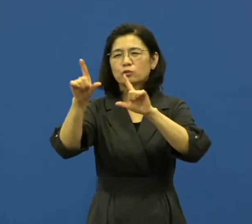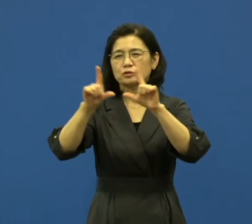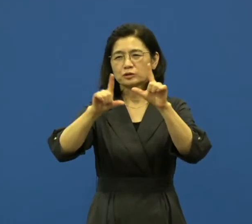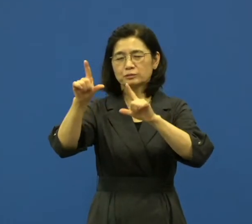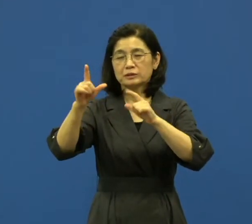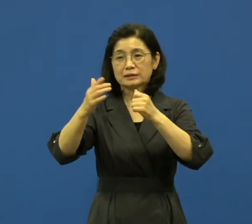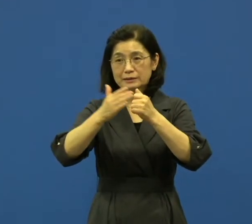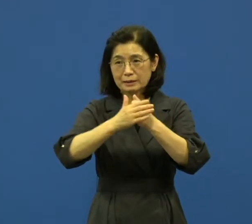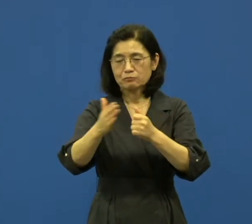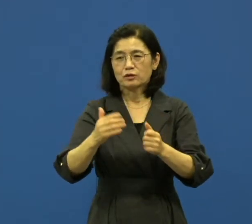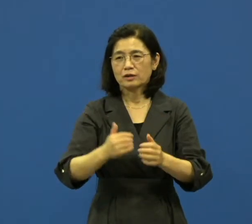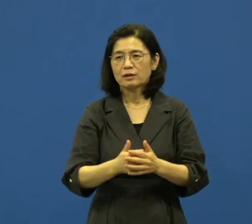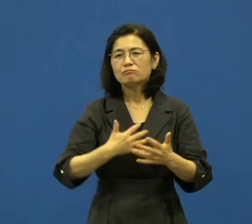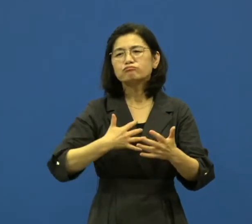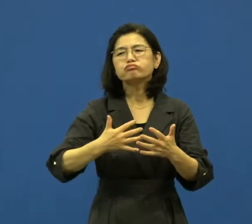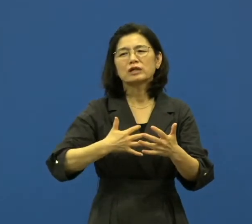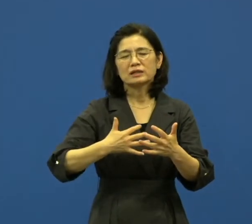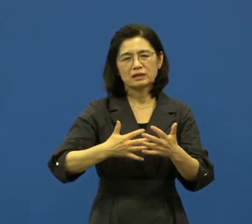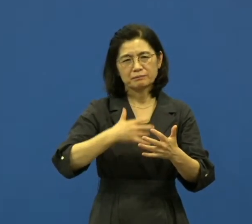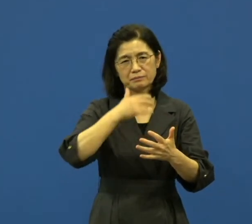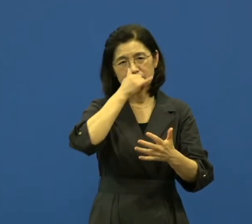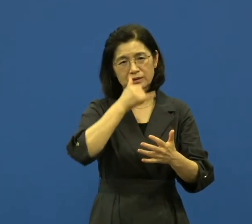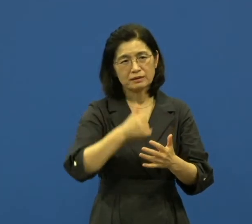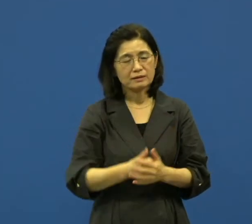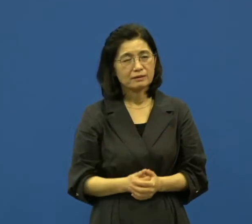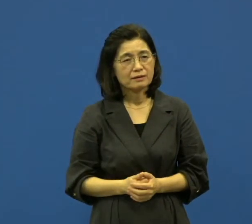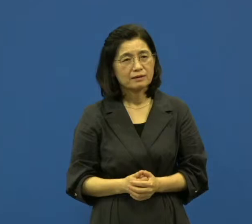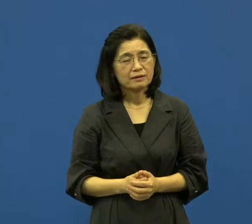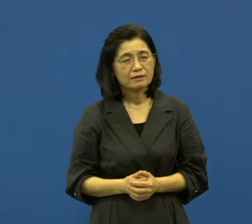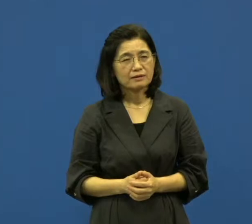지구가, 오늘 우리의 환경이,